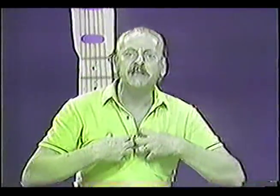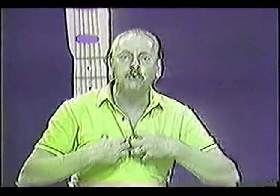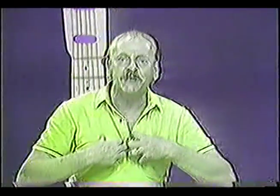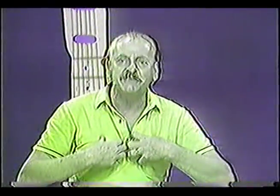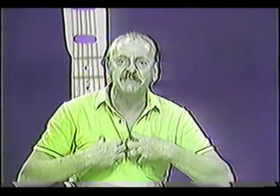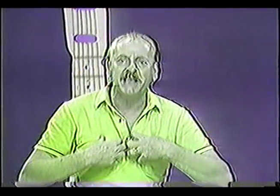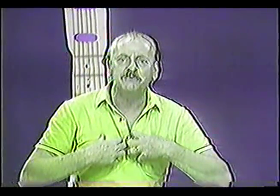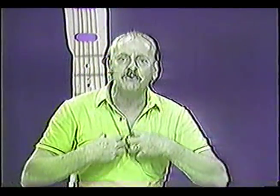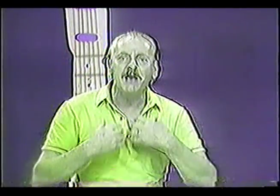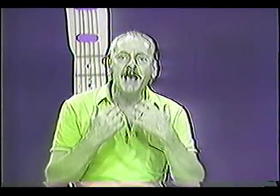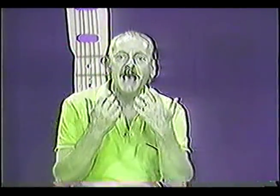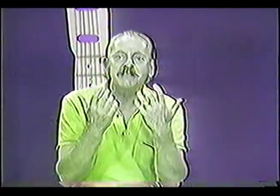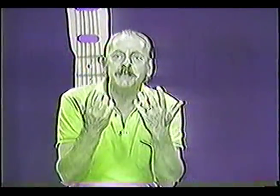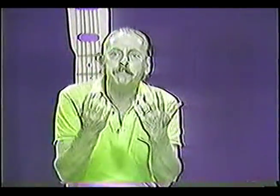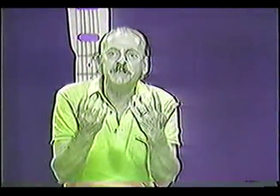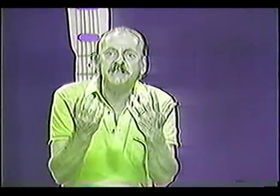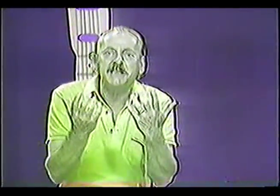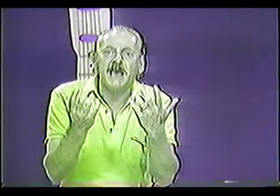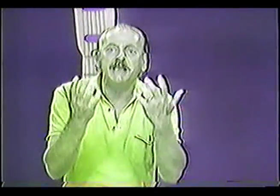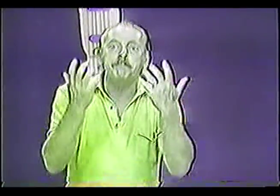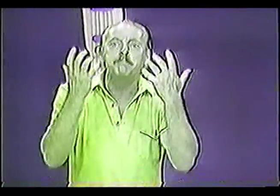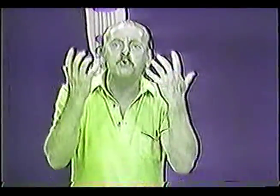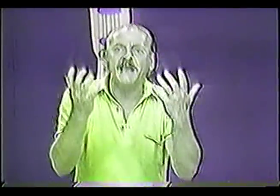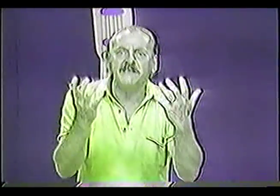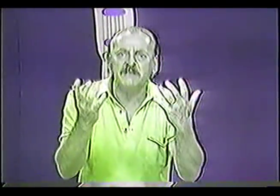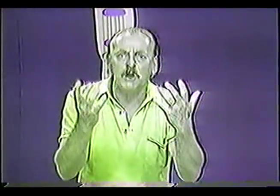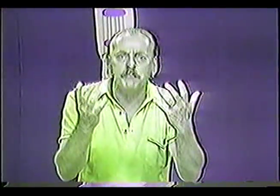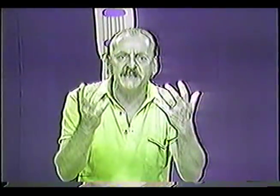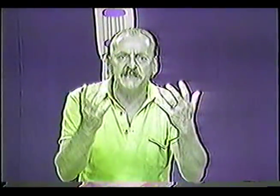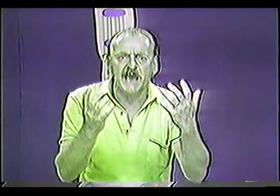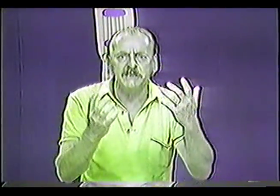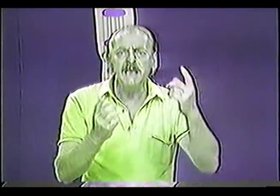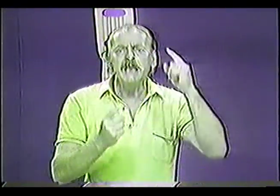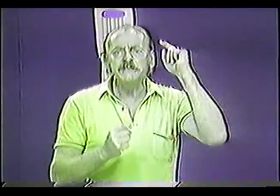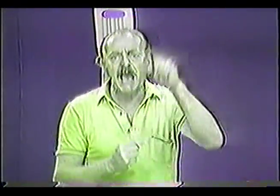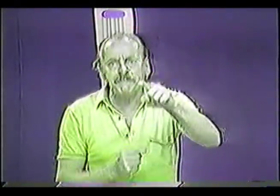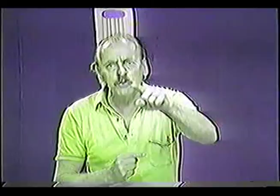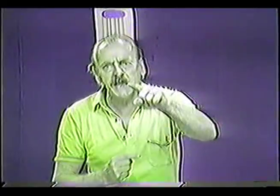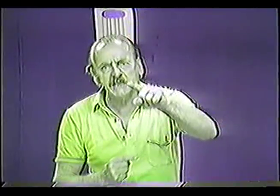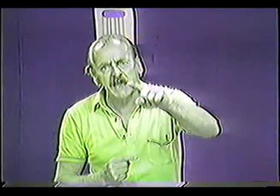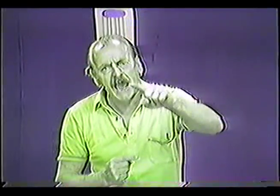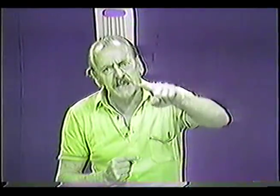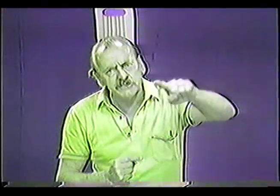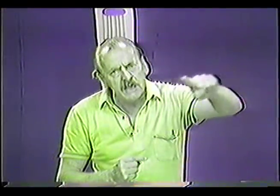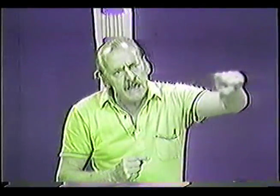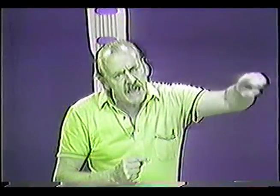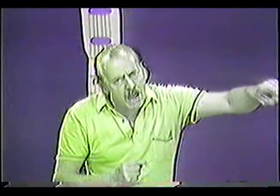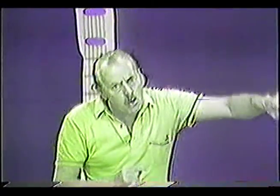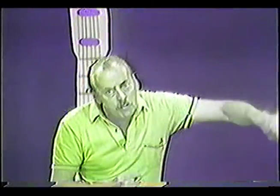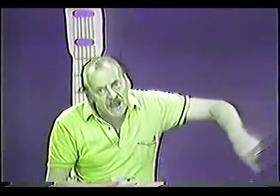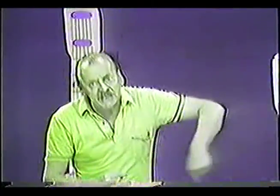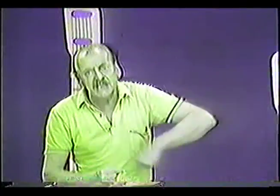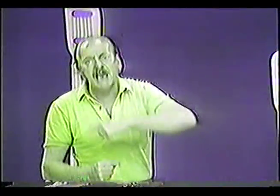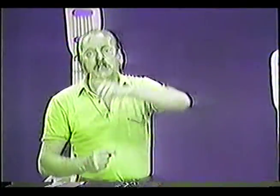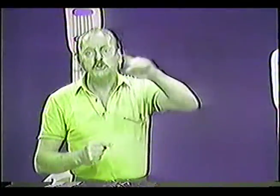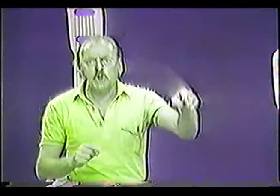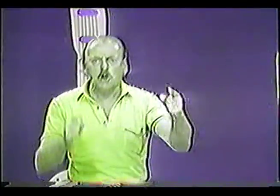trazendo o incenso, a simplicidade, a pureza da humanidade. Na folia de reis, é a humanidade toda